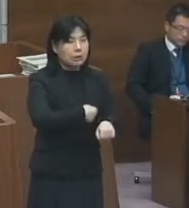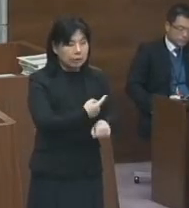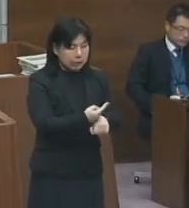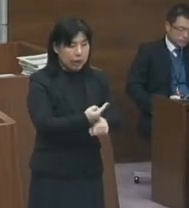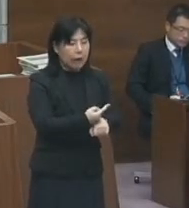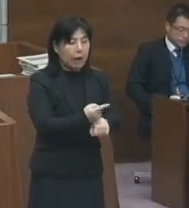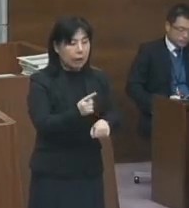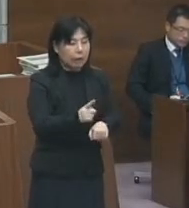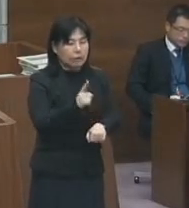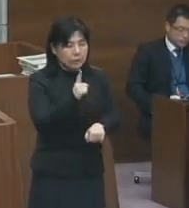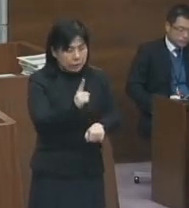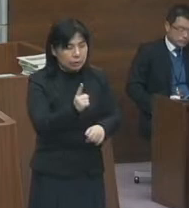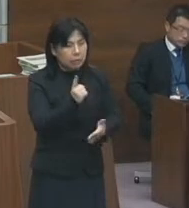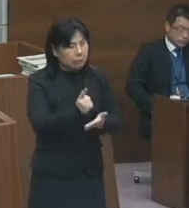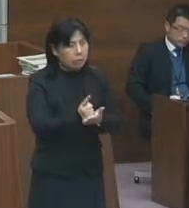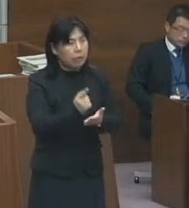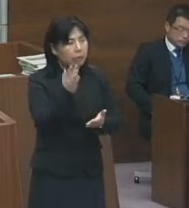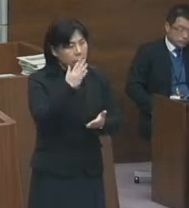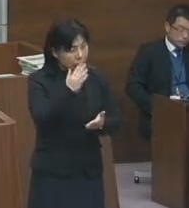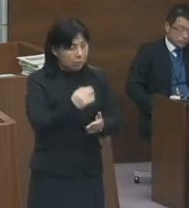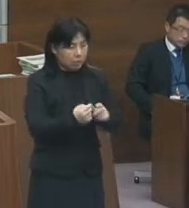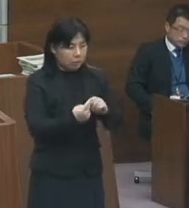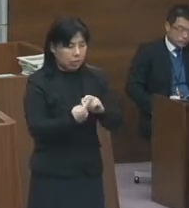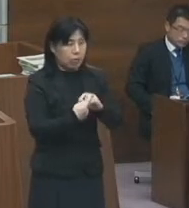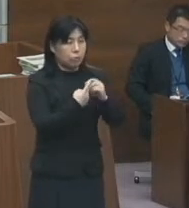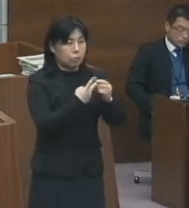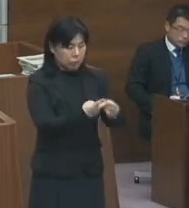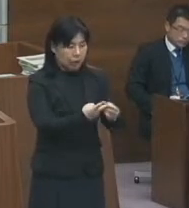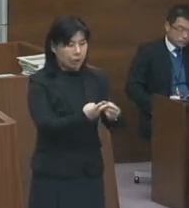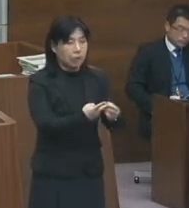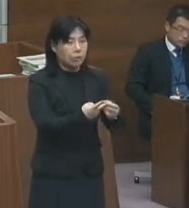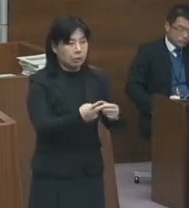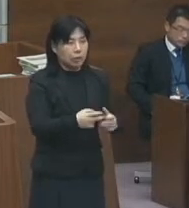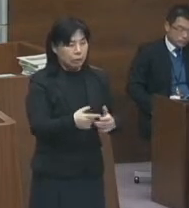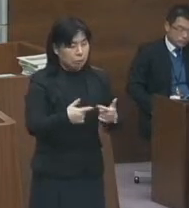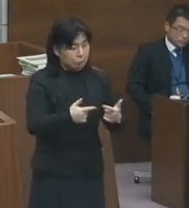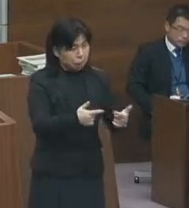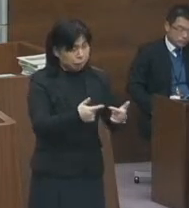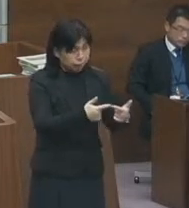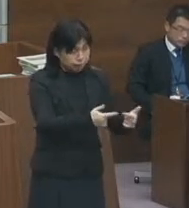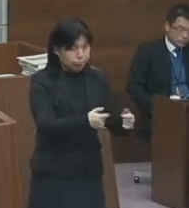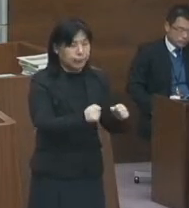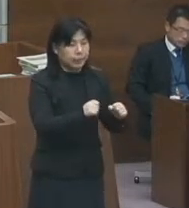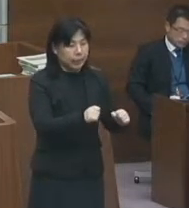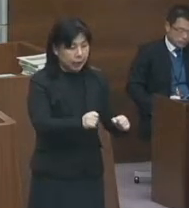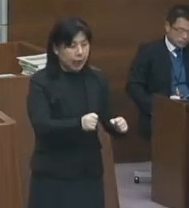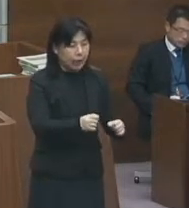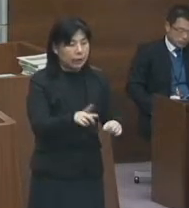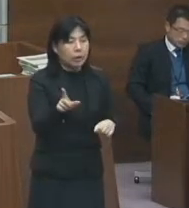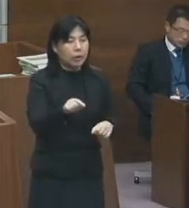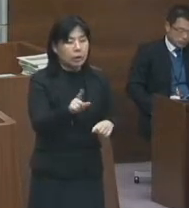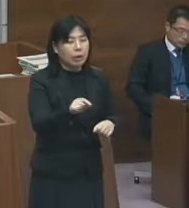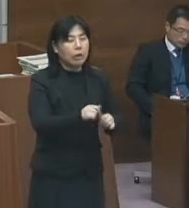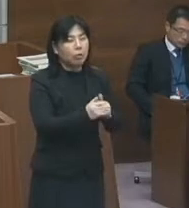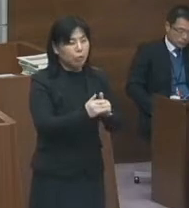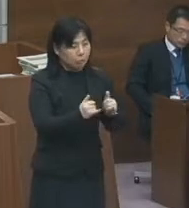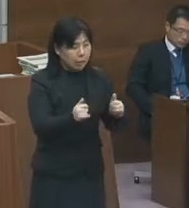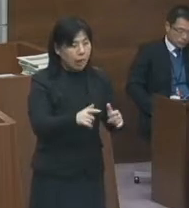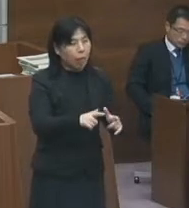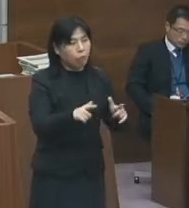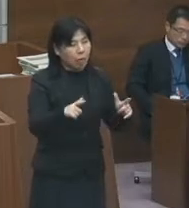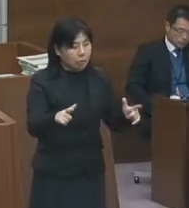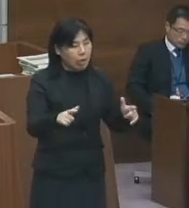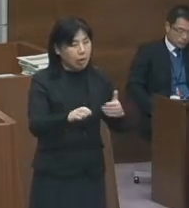を1便から2便に増やしたことで利便性が向上し利用者数が増えた例があるとお聞きしています